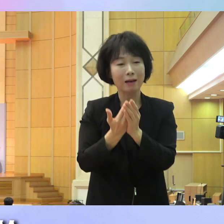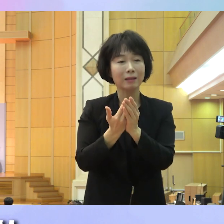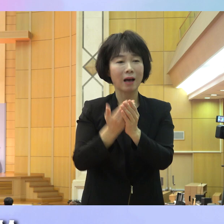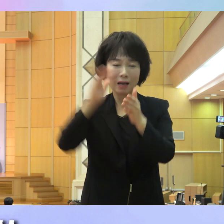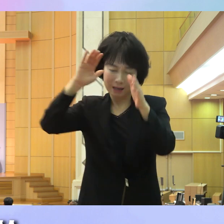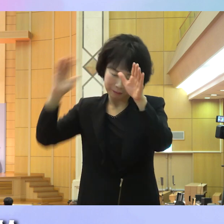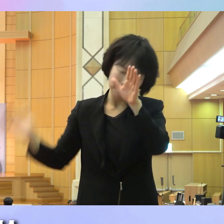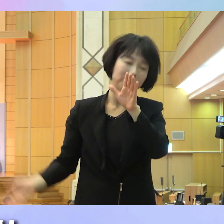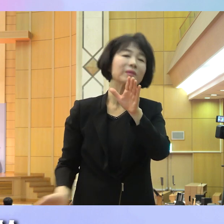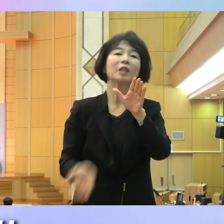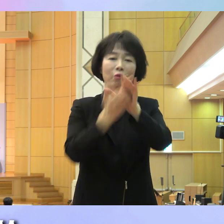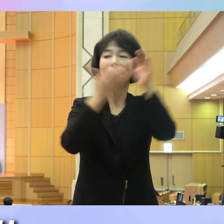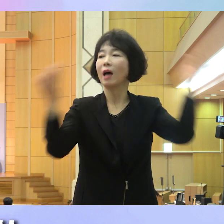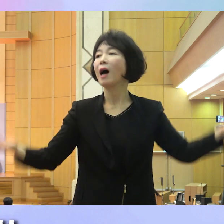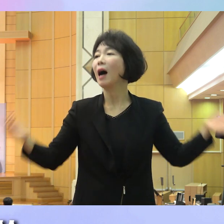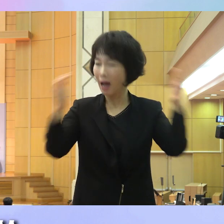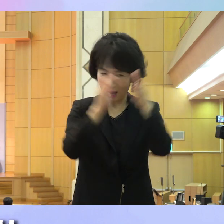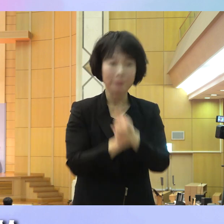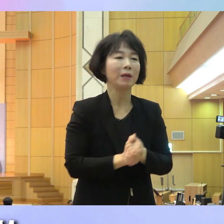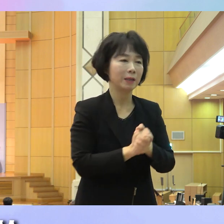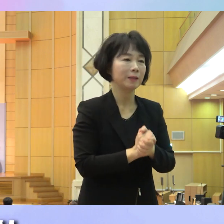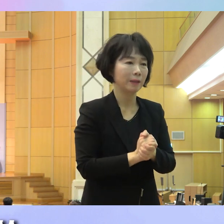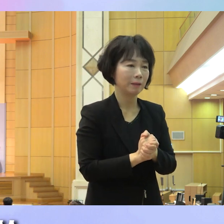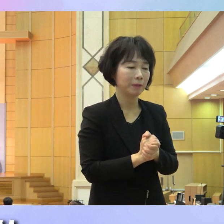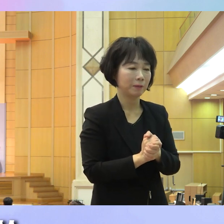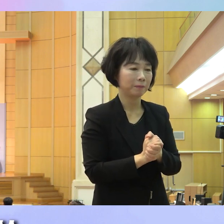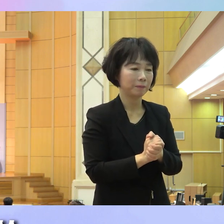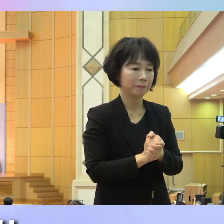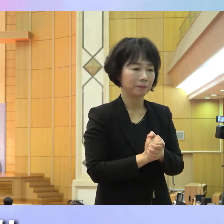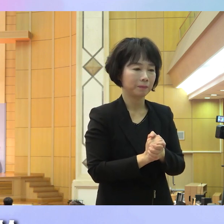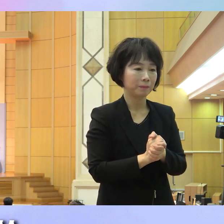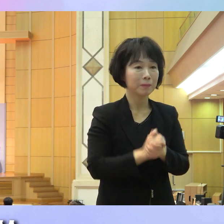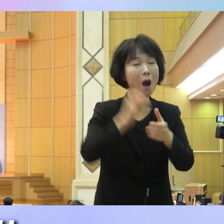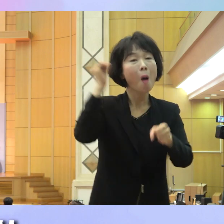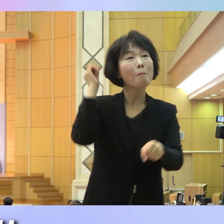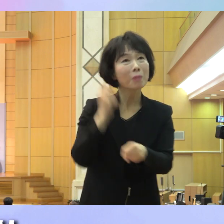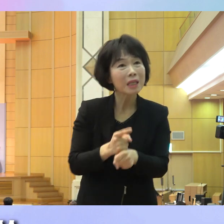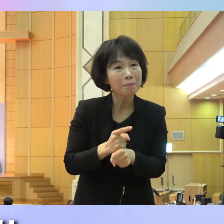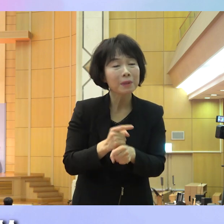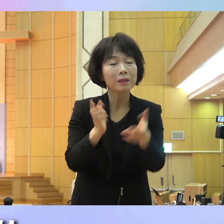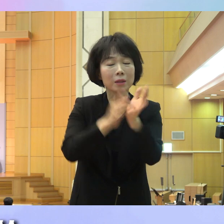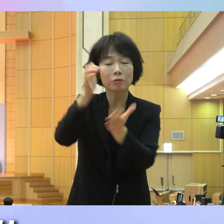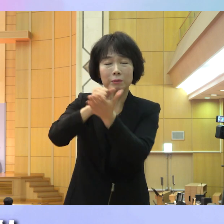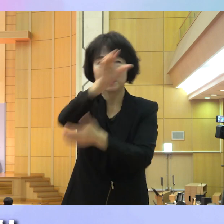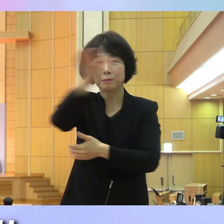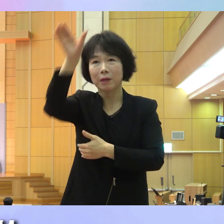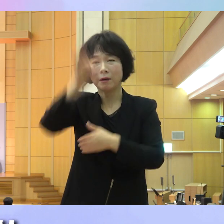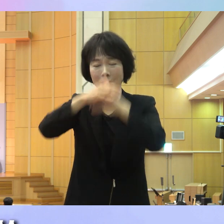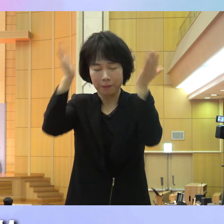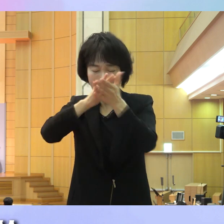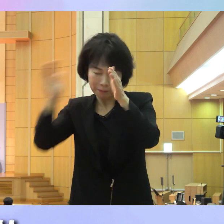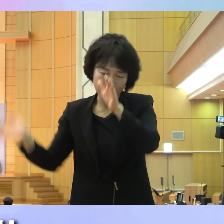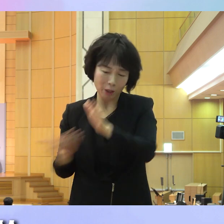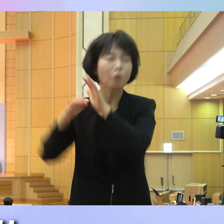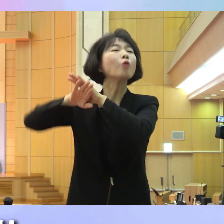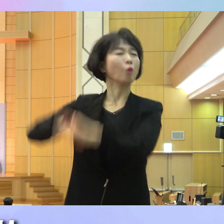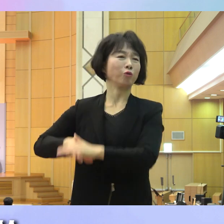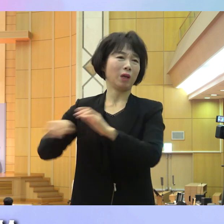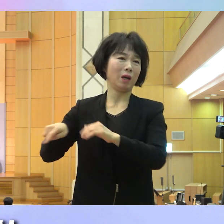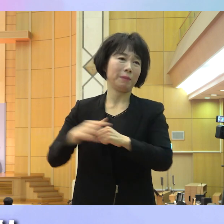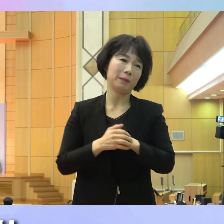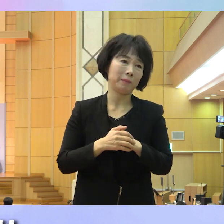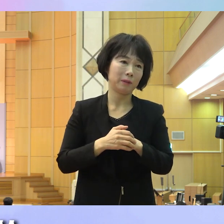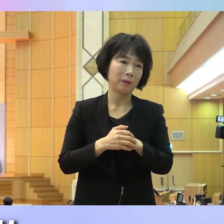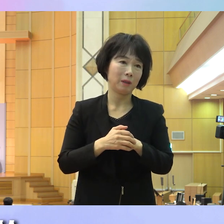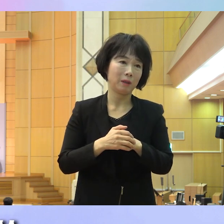예수님이 다 이루었다. 주님이 다 이루어 놨잖아요. 그럼 다 이루어